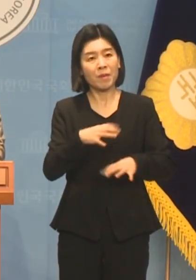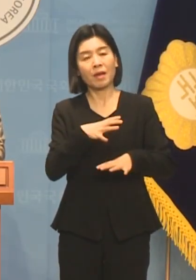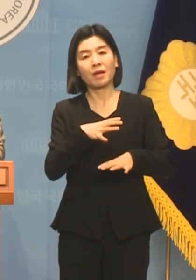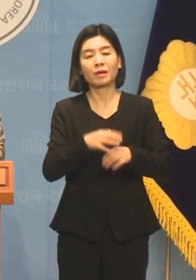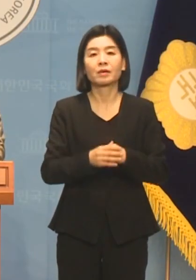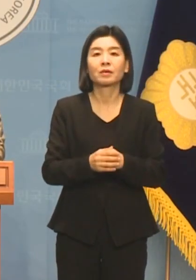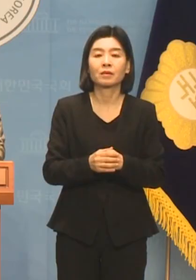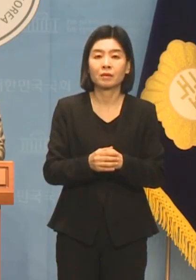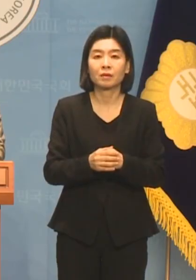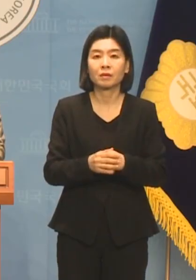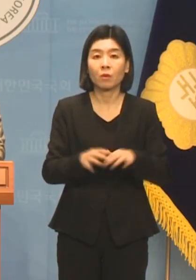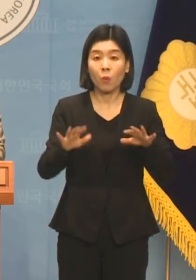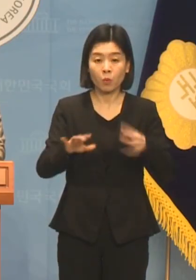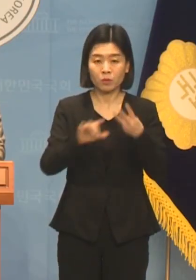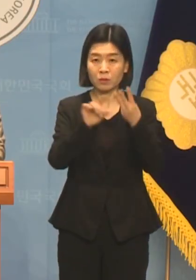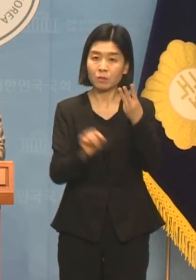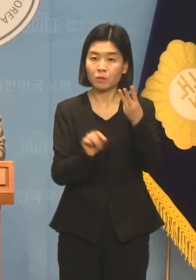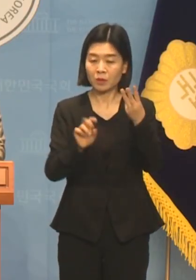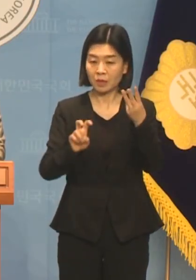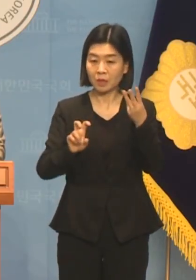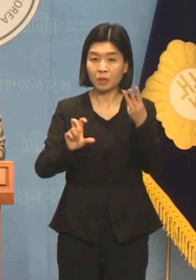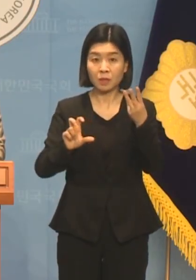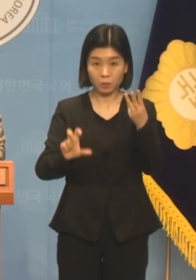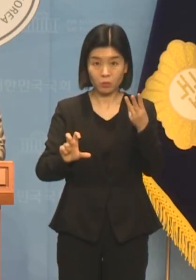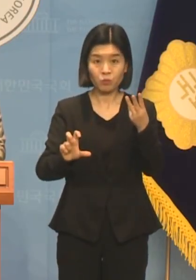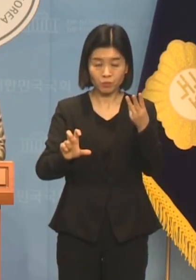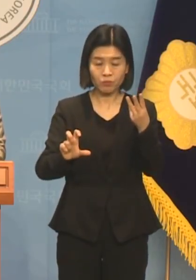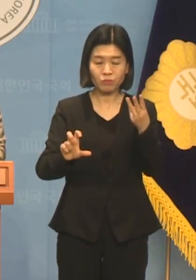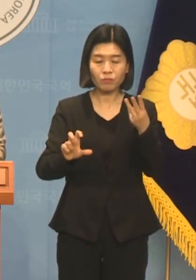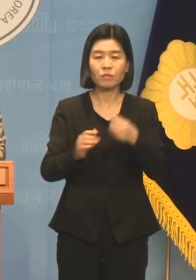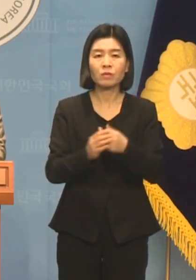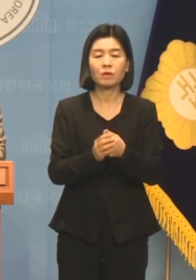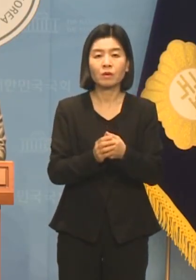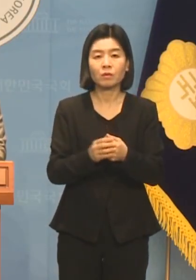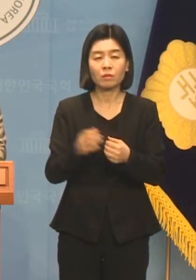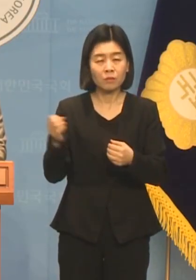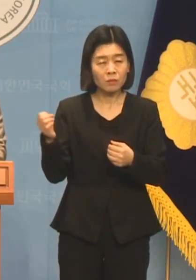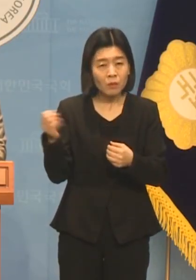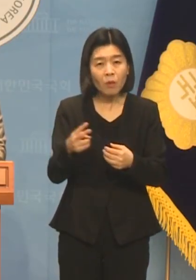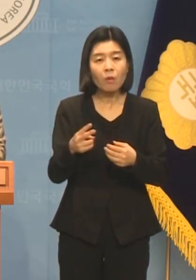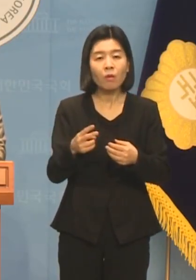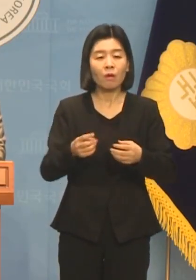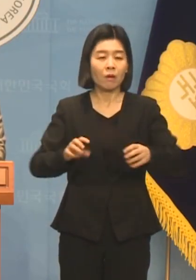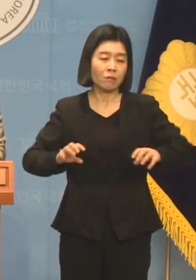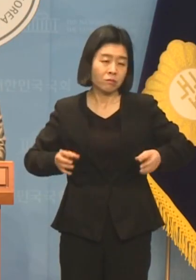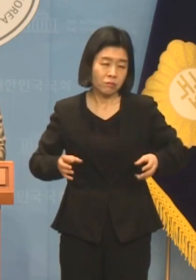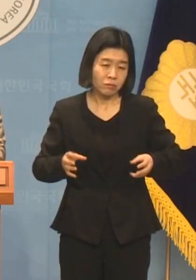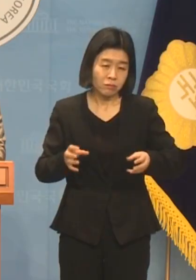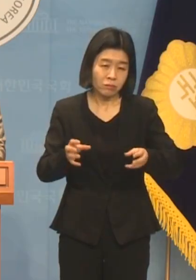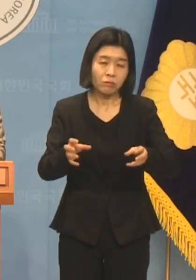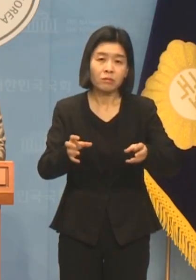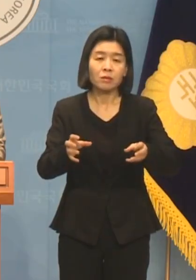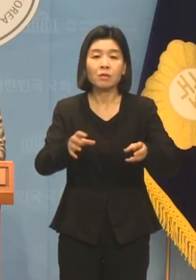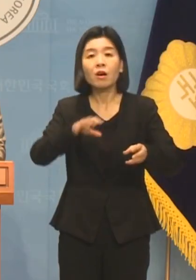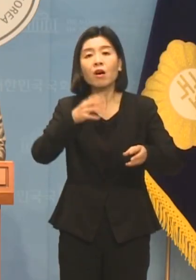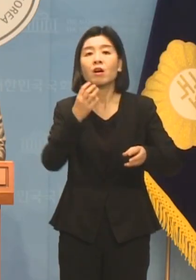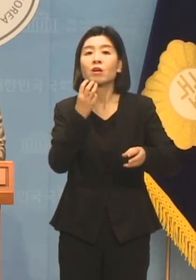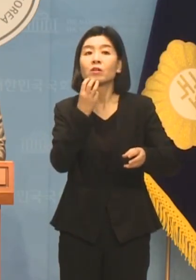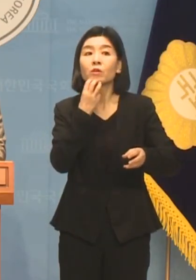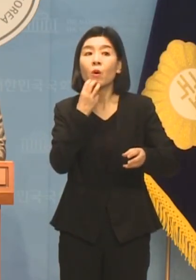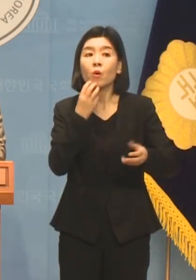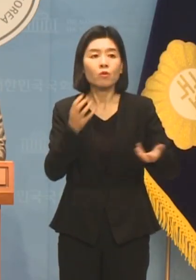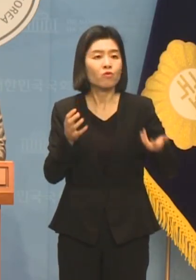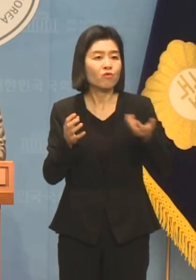또한 올해 3월 25일에도 법원의 트랙터 서울 진입 불허 결정에도